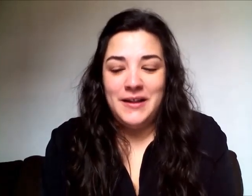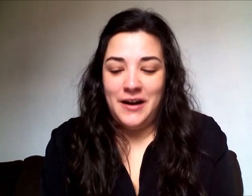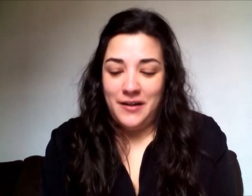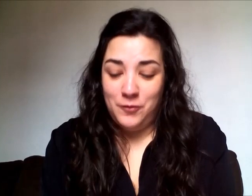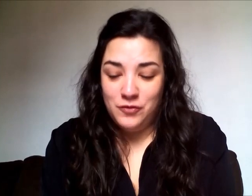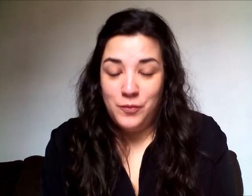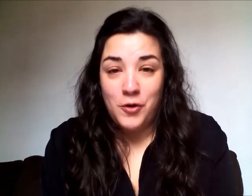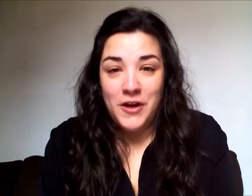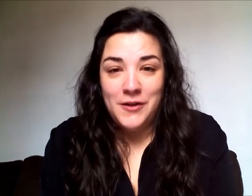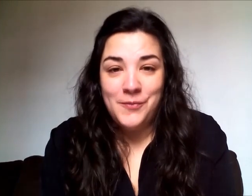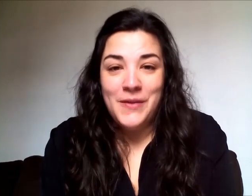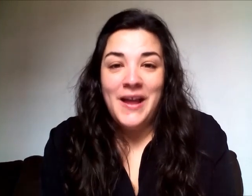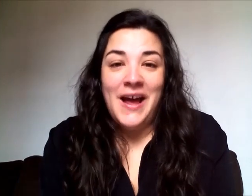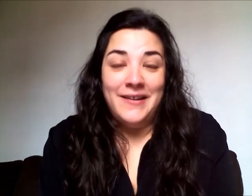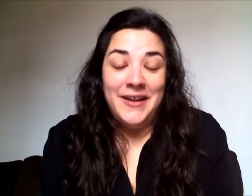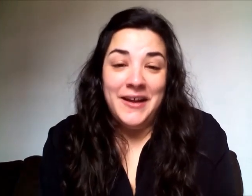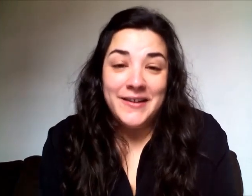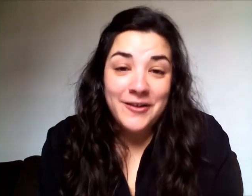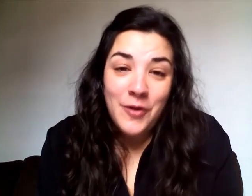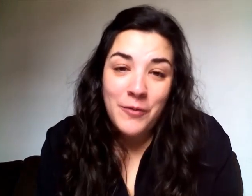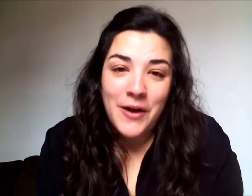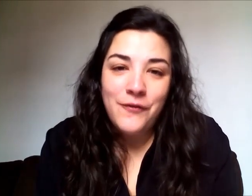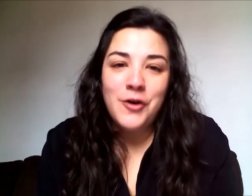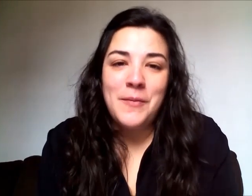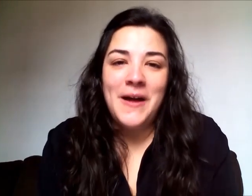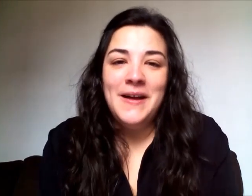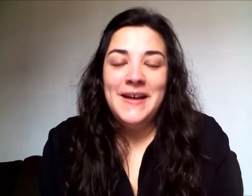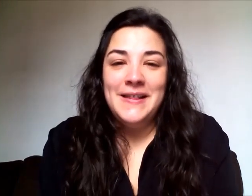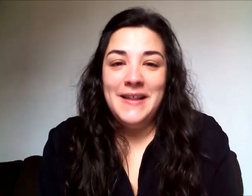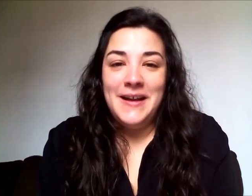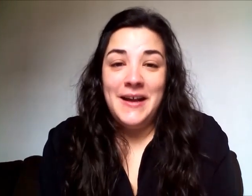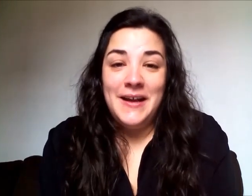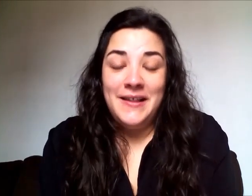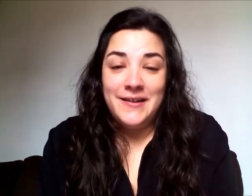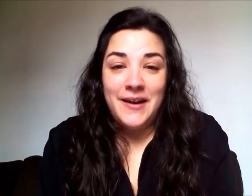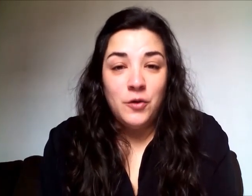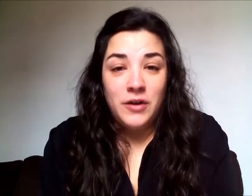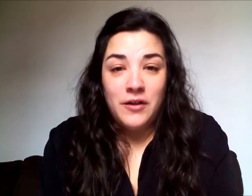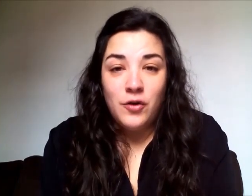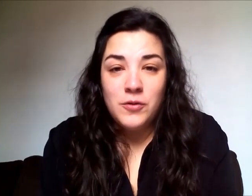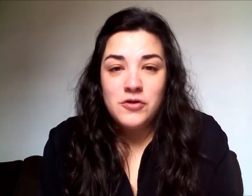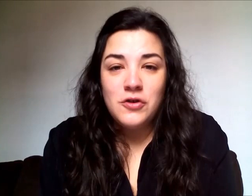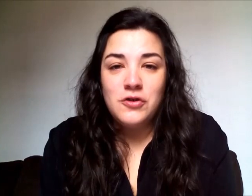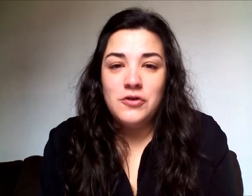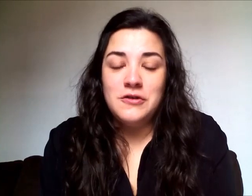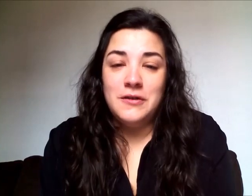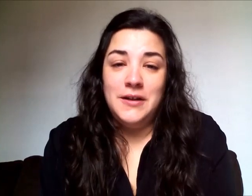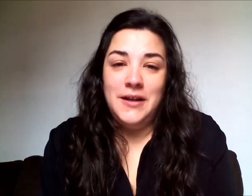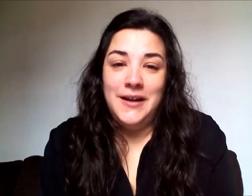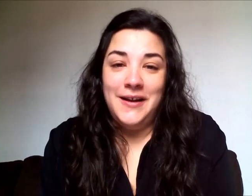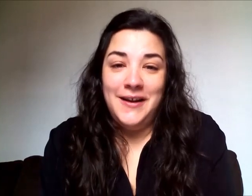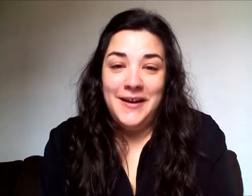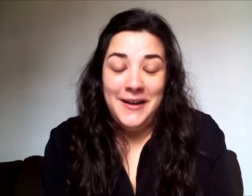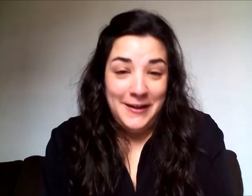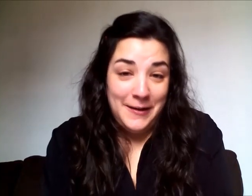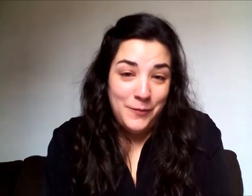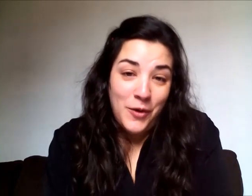presencialmente tardemos un poquito. Así que esta es una buena forma de estar en contacto con vosotros y